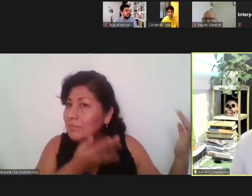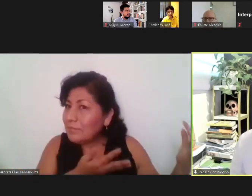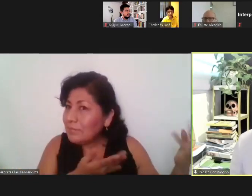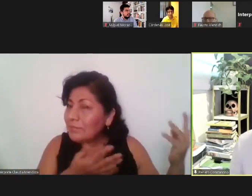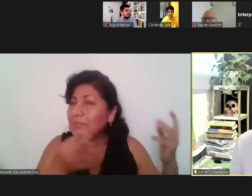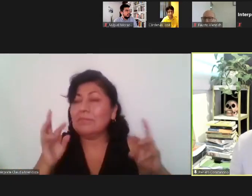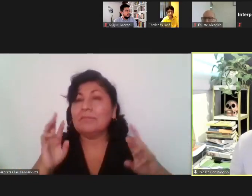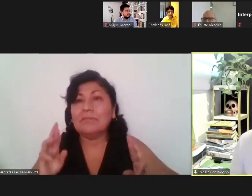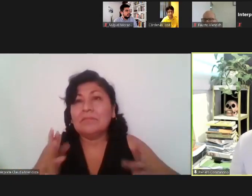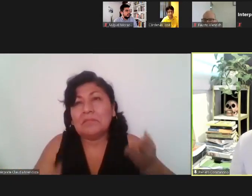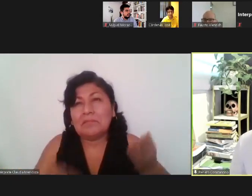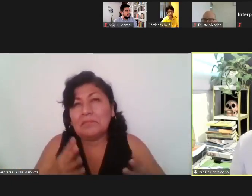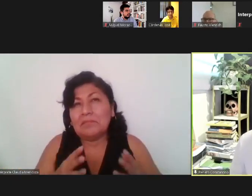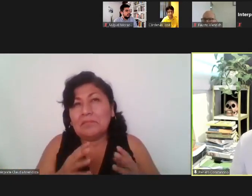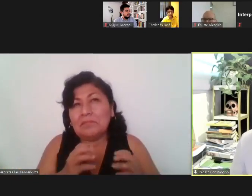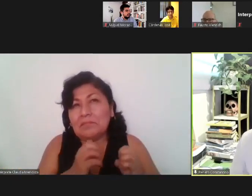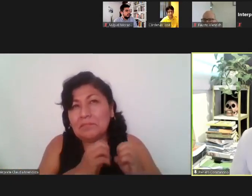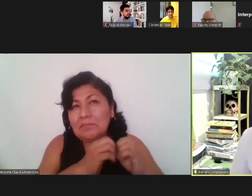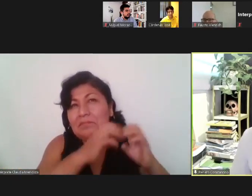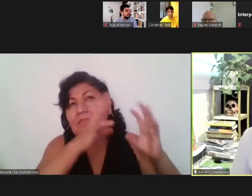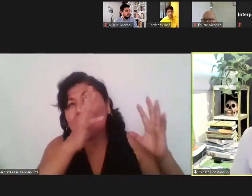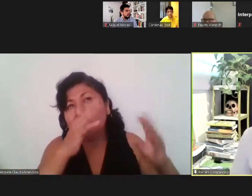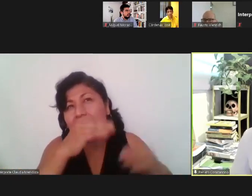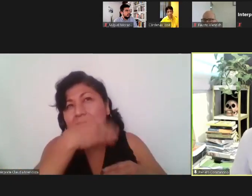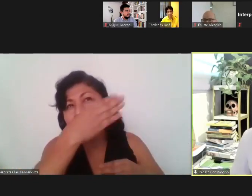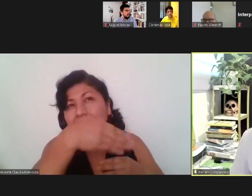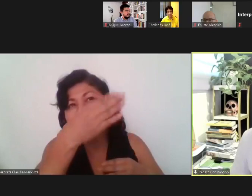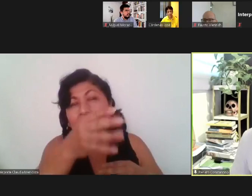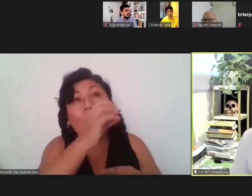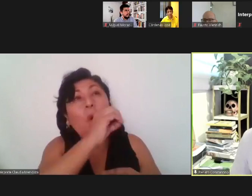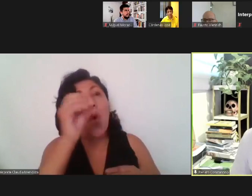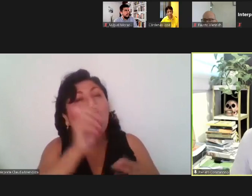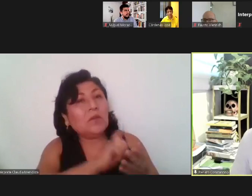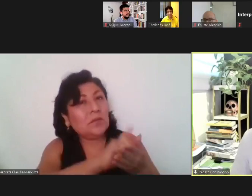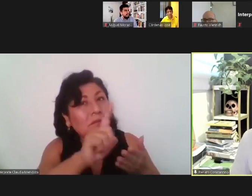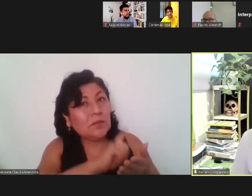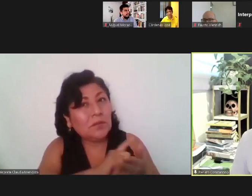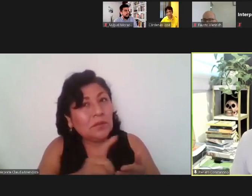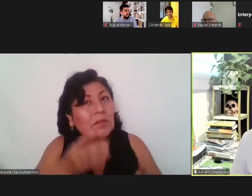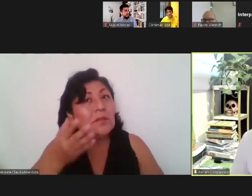de algunos días o semanas, el Ejecutivo